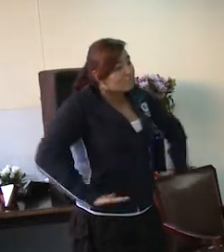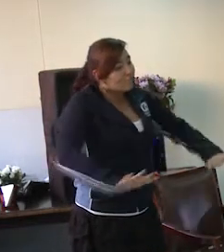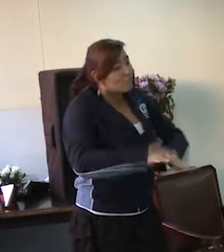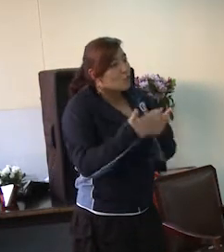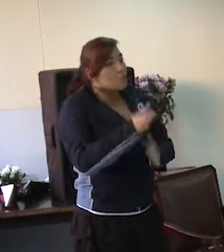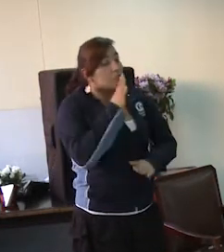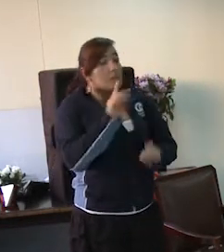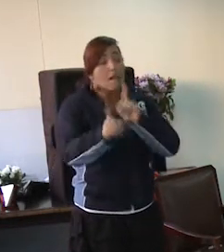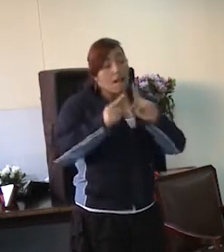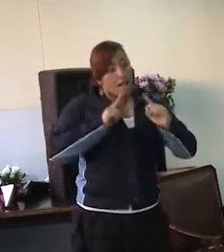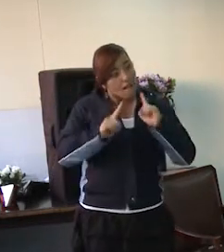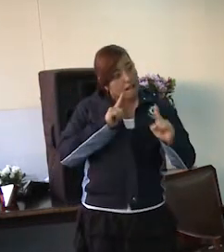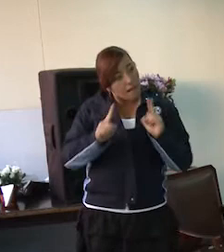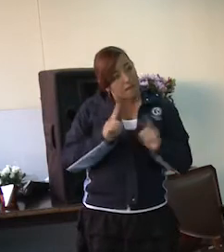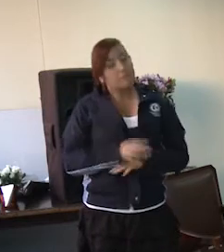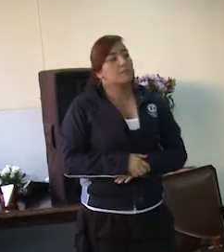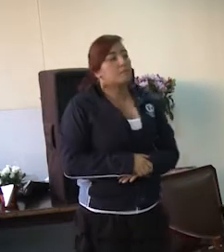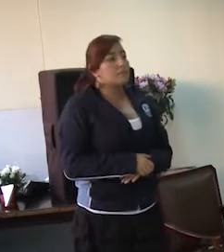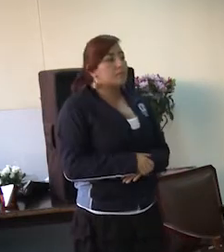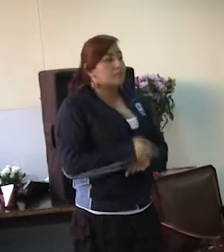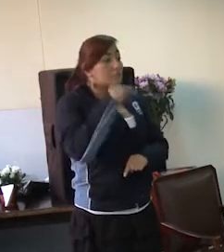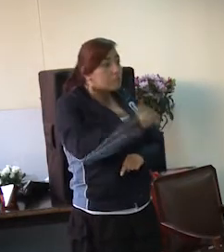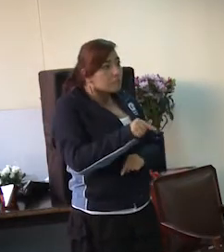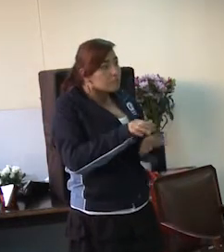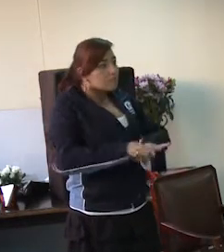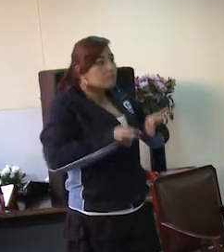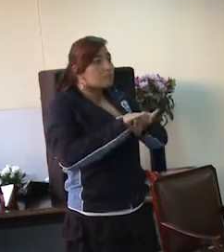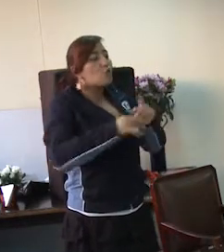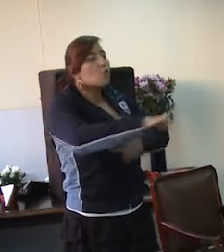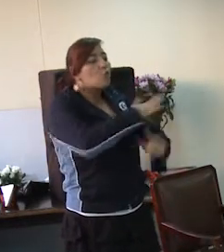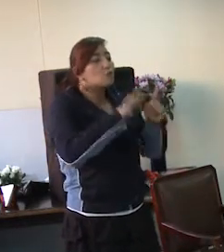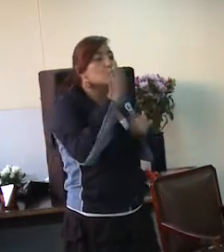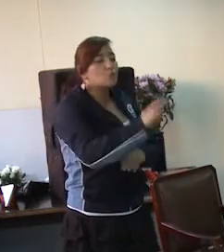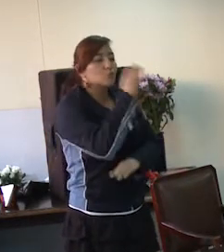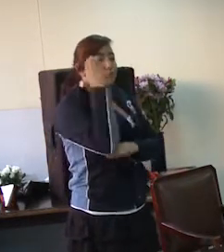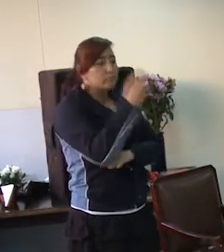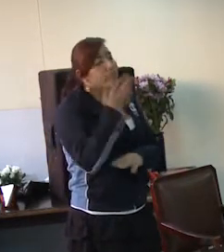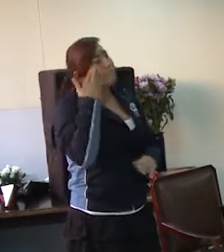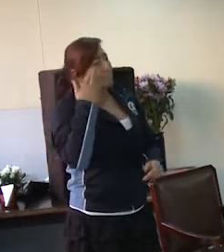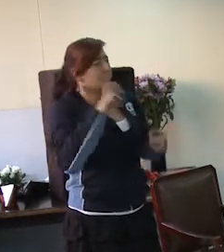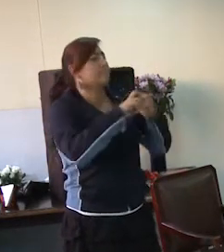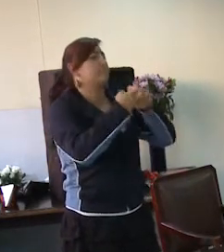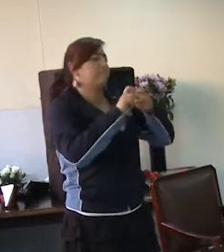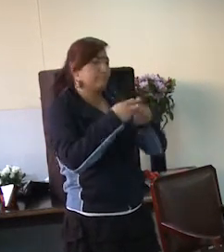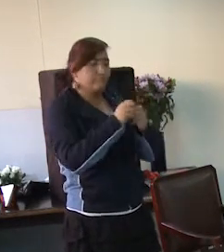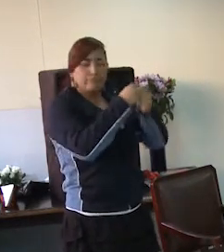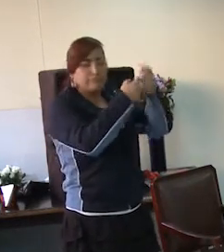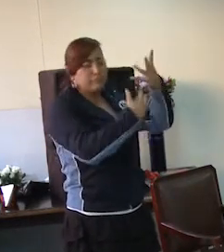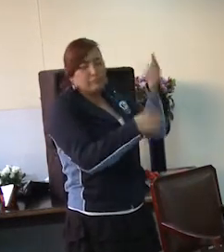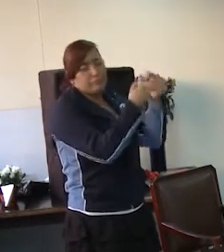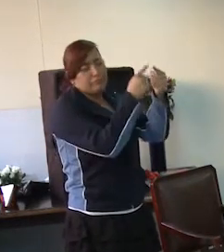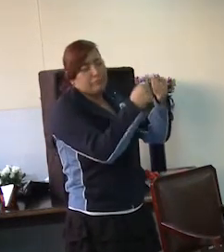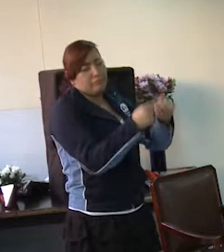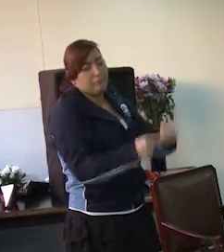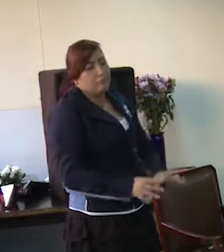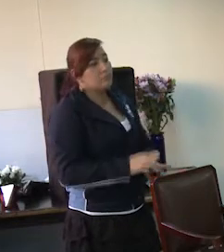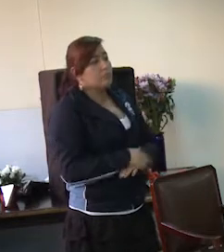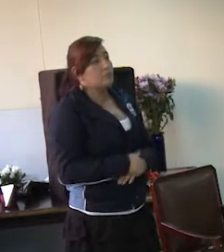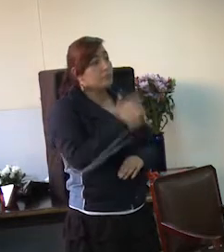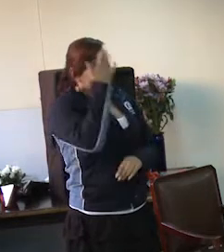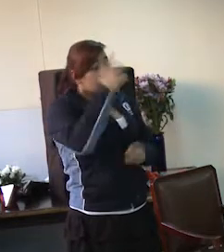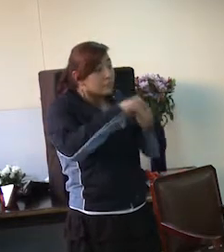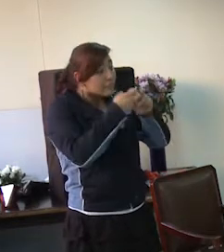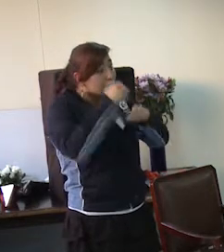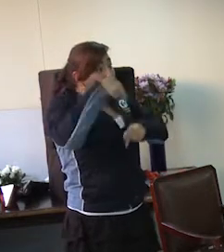con quien dialoga. Ello hecho fundamental en el contexto colombiano de conflicto, en sus más variados matices, porque el